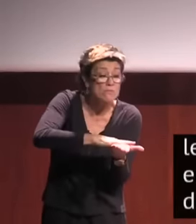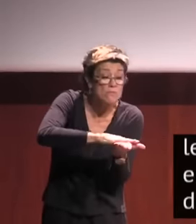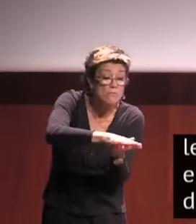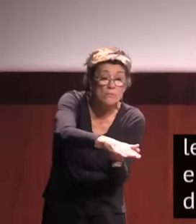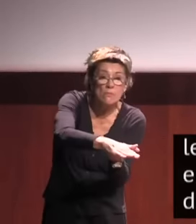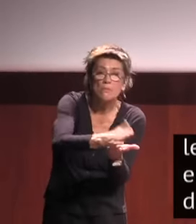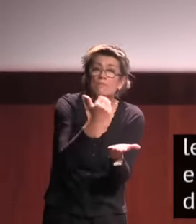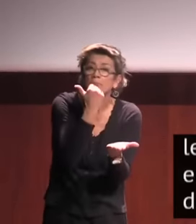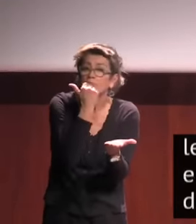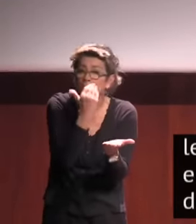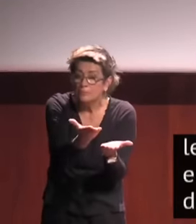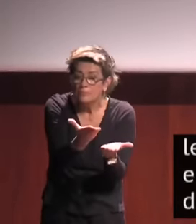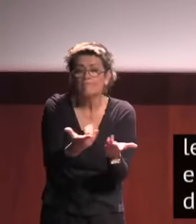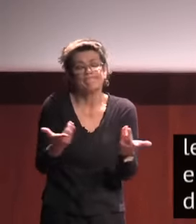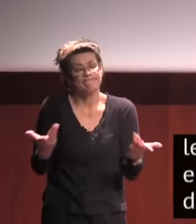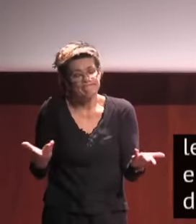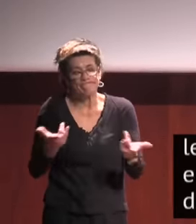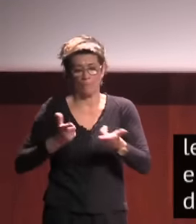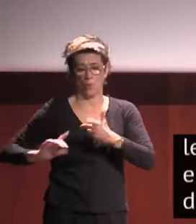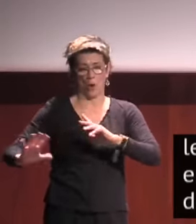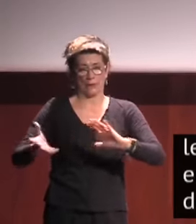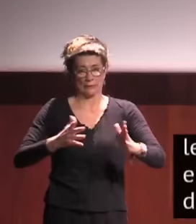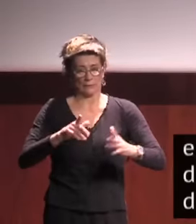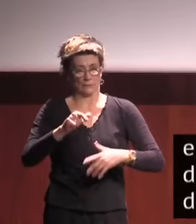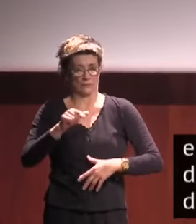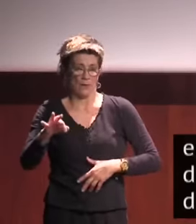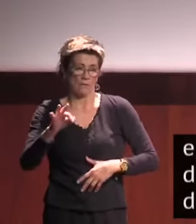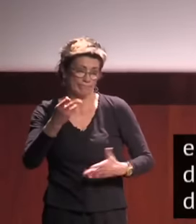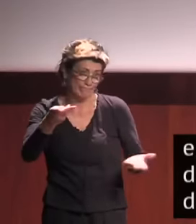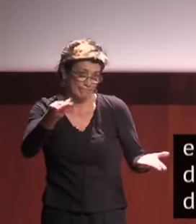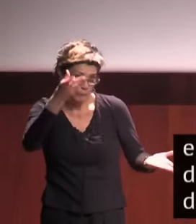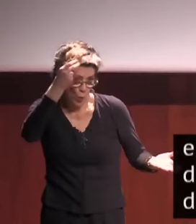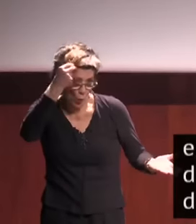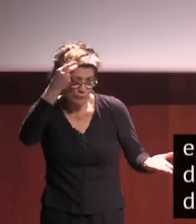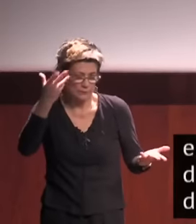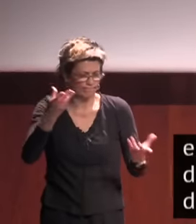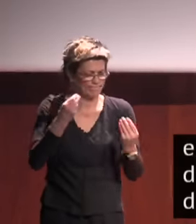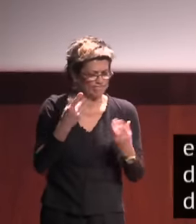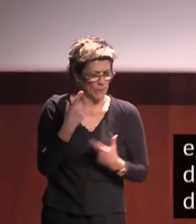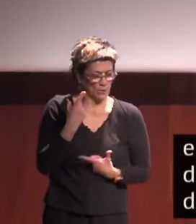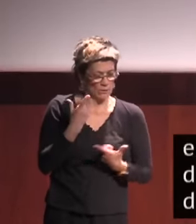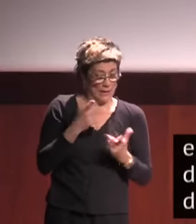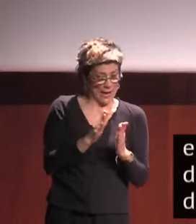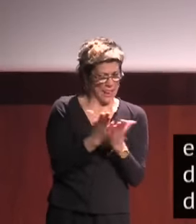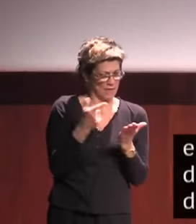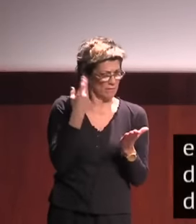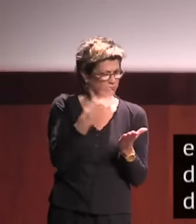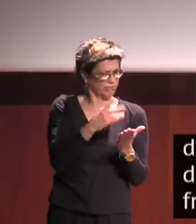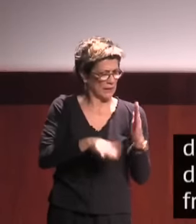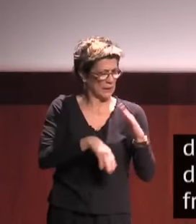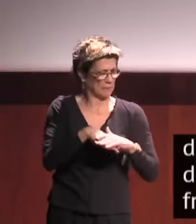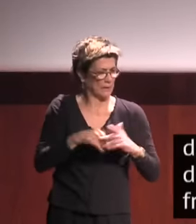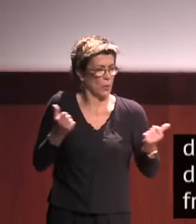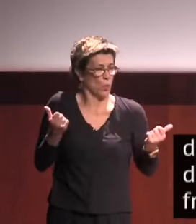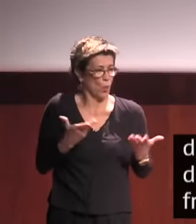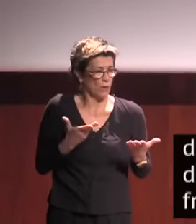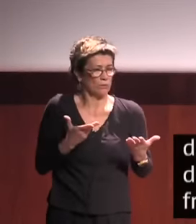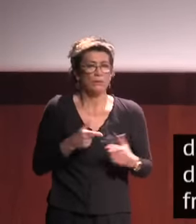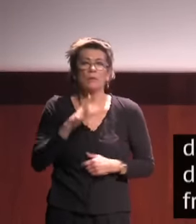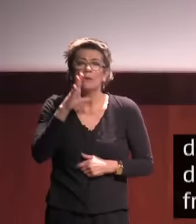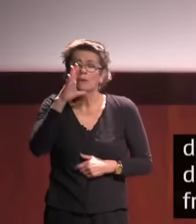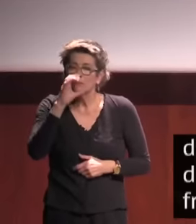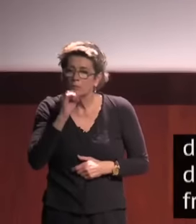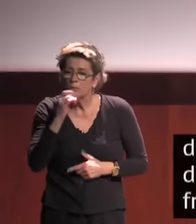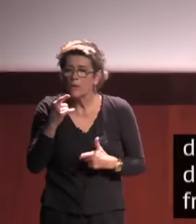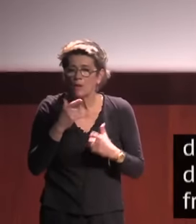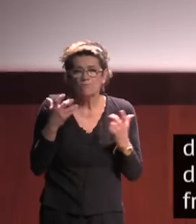d'une page, la langue des signes française, vous l'avez compris, interroge les limites du livre. C'est pourquoi nous avons aussi